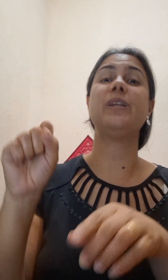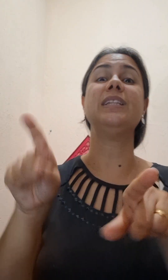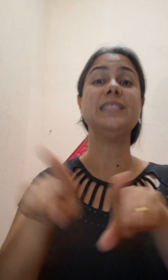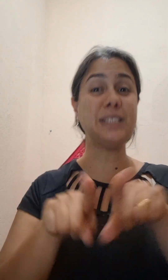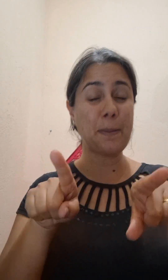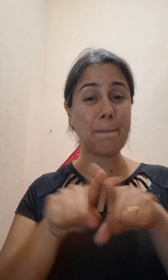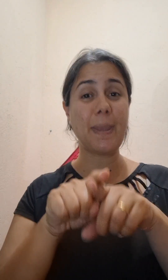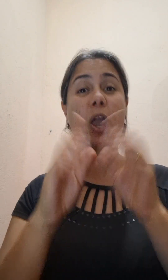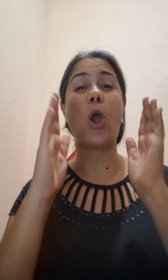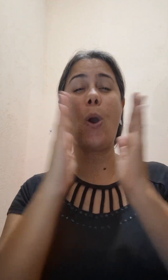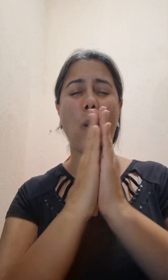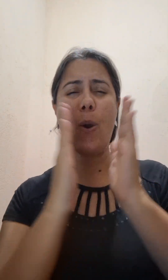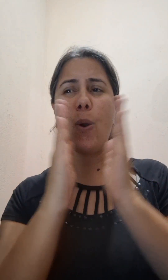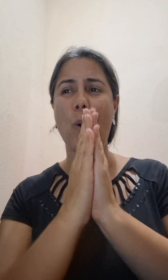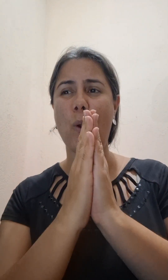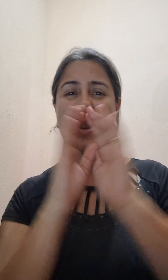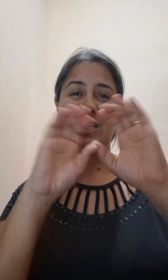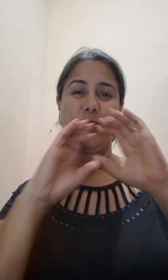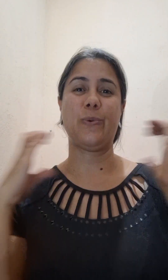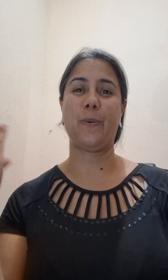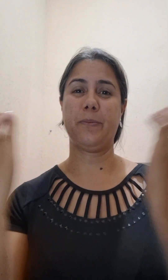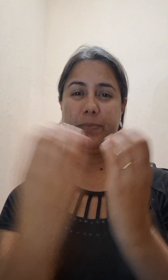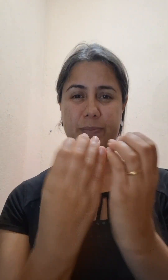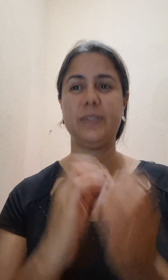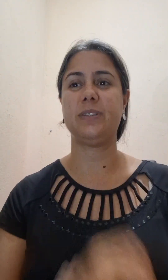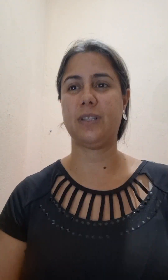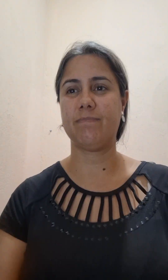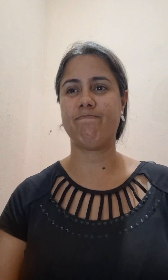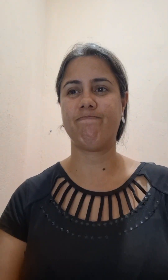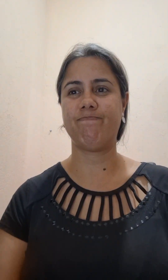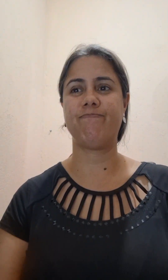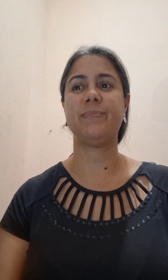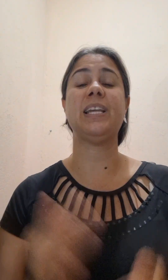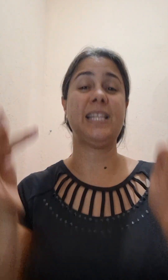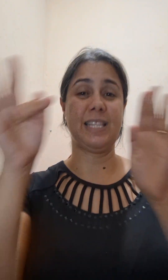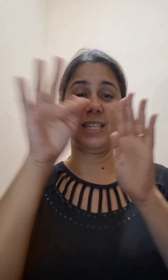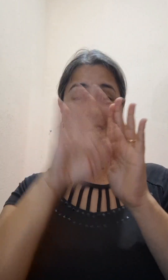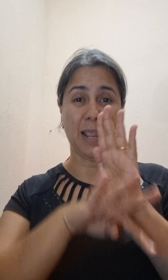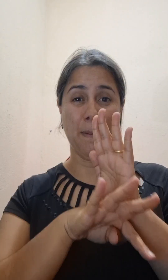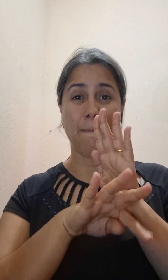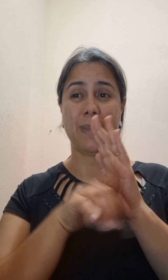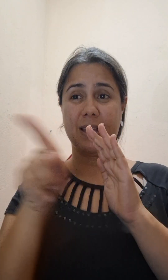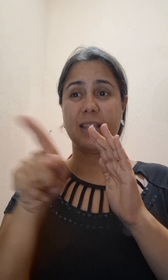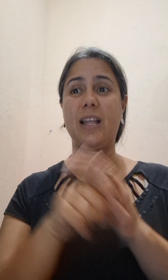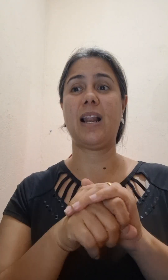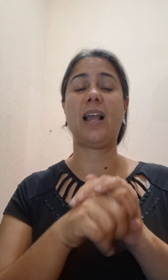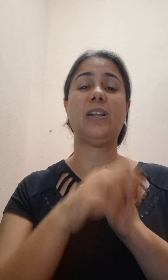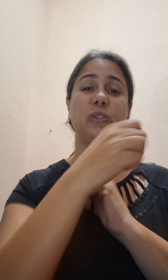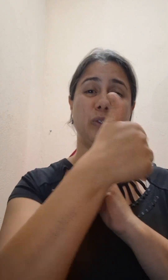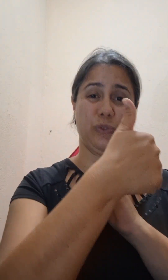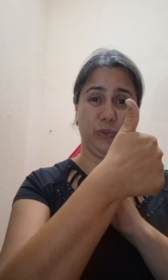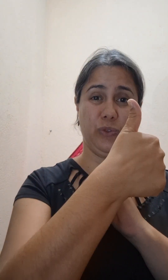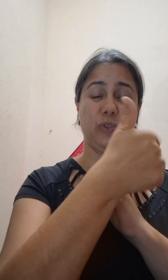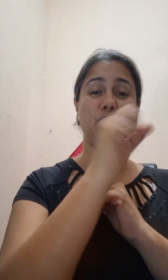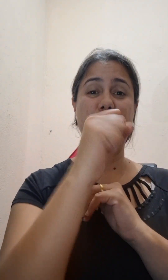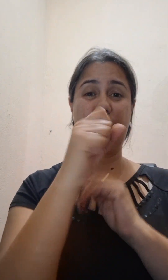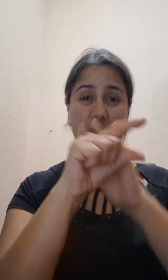lamentos, salmos do reino, sabedoria, também oração em comunidade. E